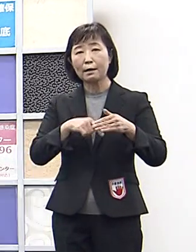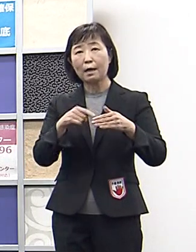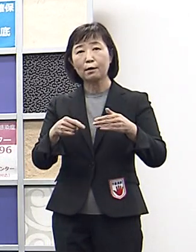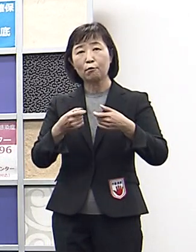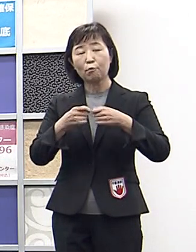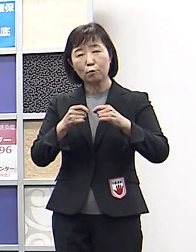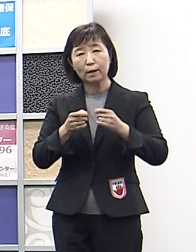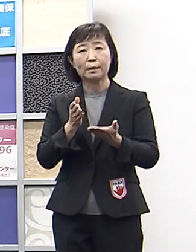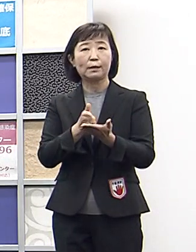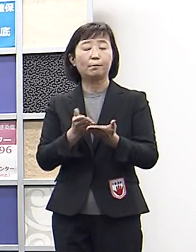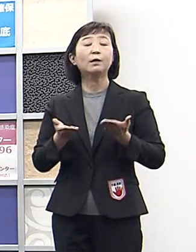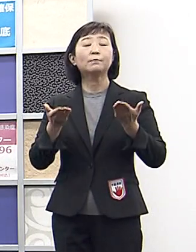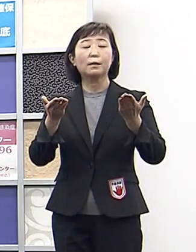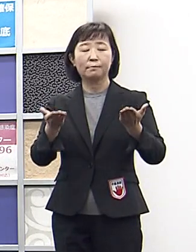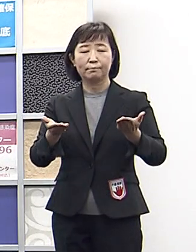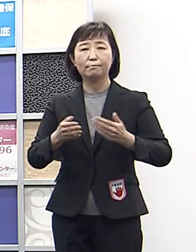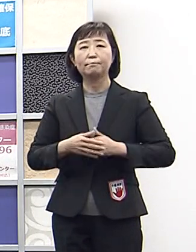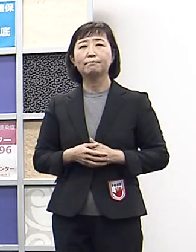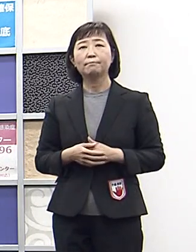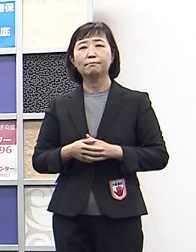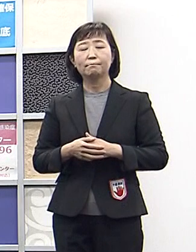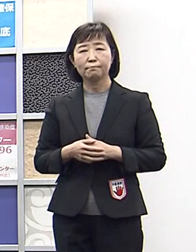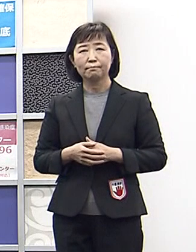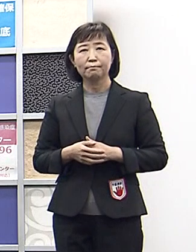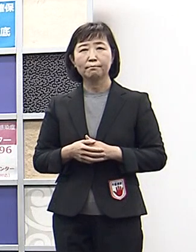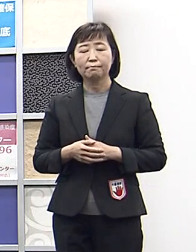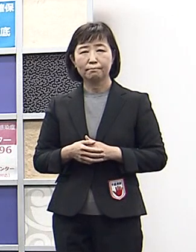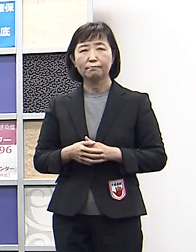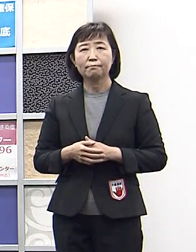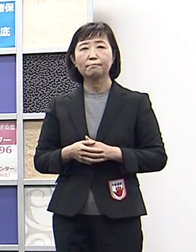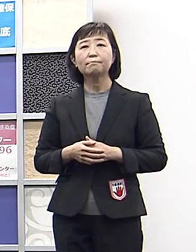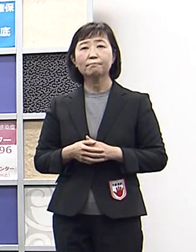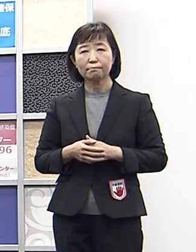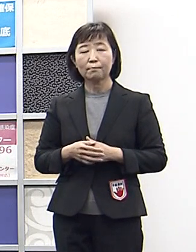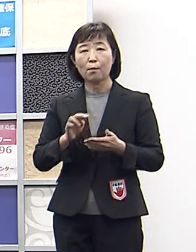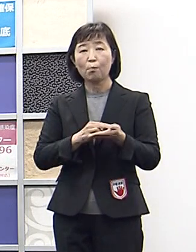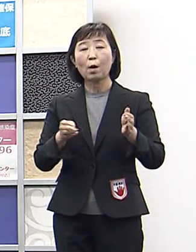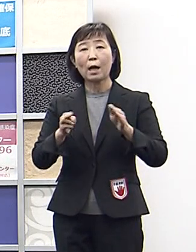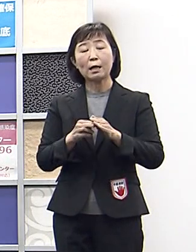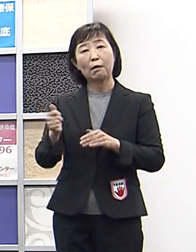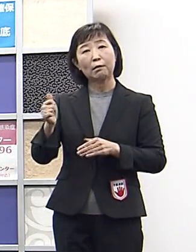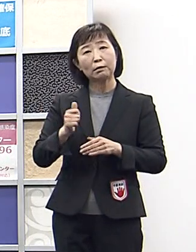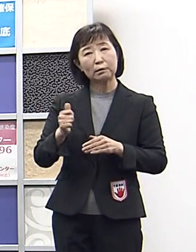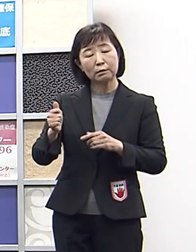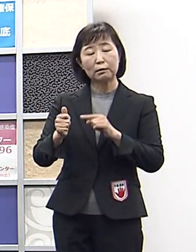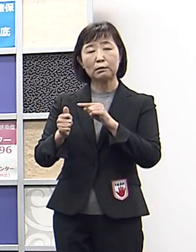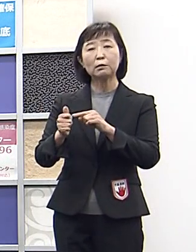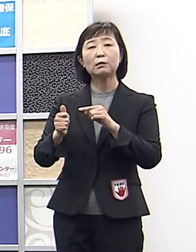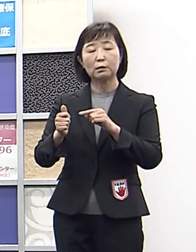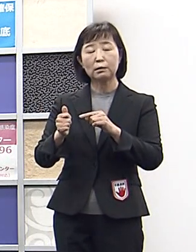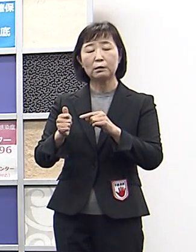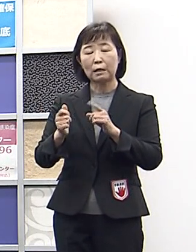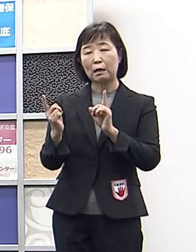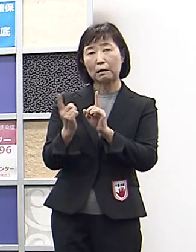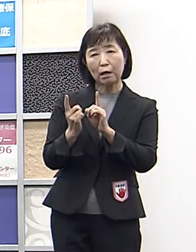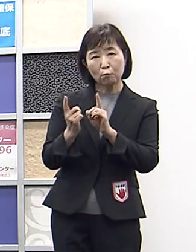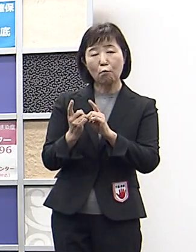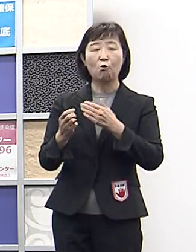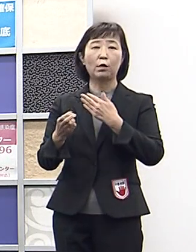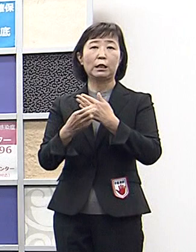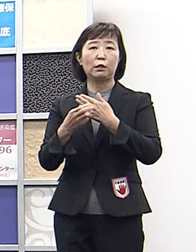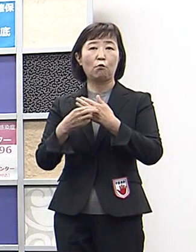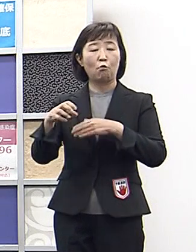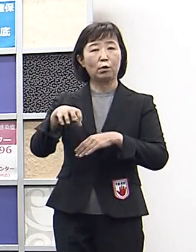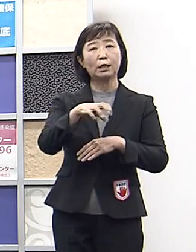ご説明をさせていただきますまず外来医療体制につきましてはこれまで外来対応医療